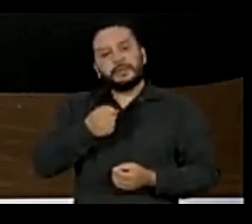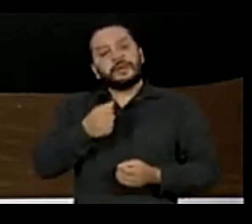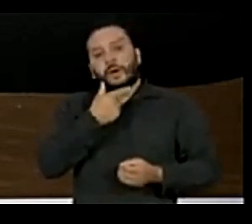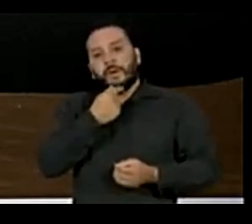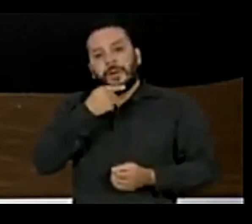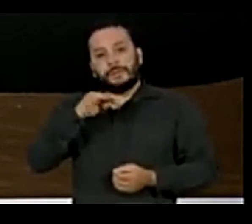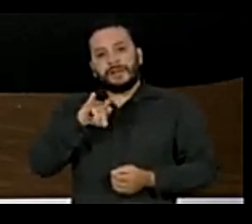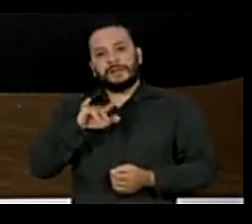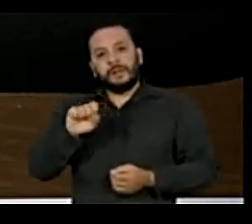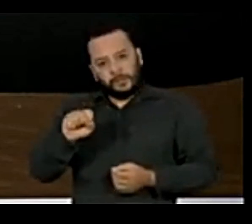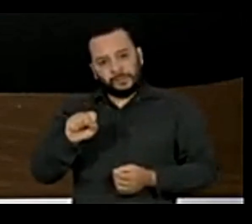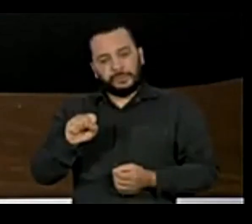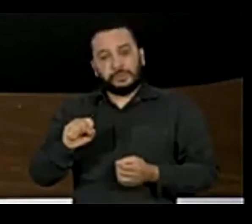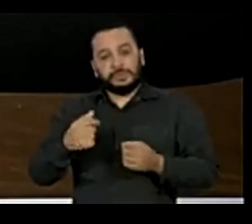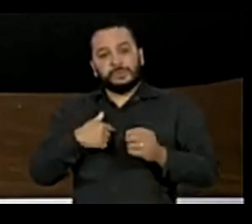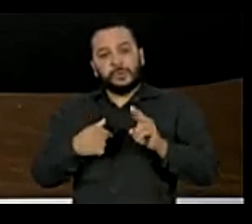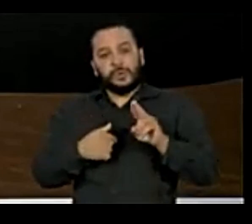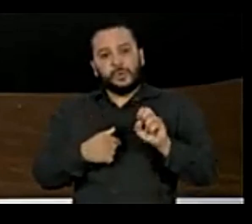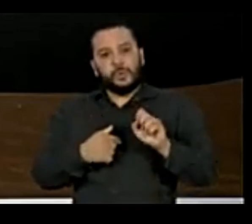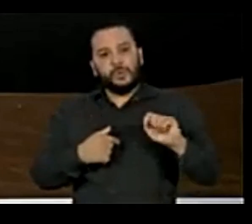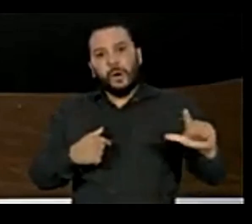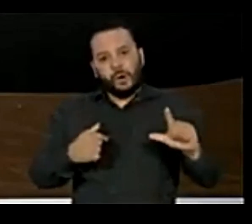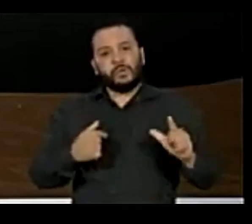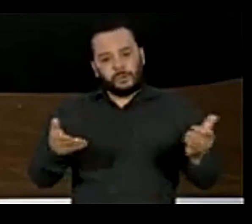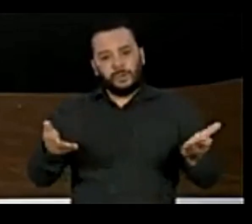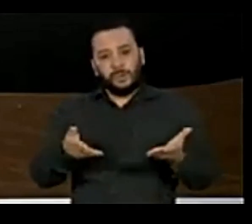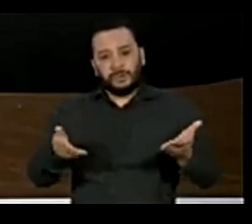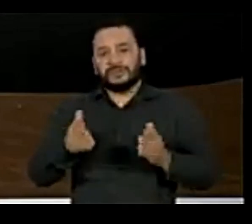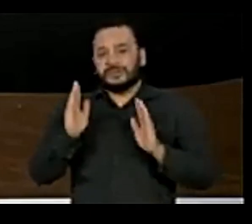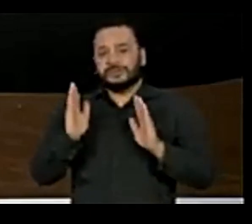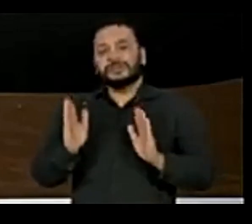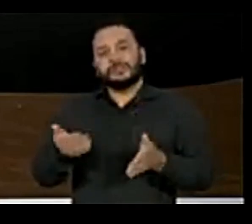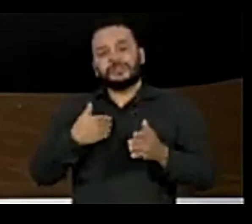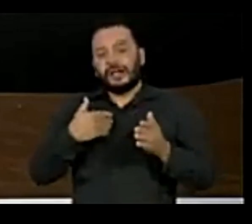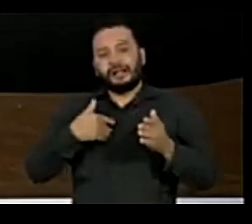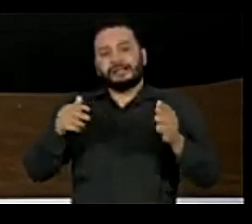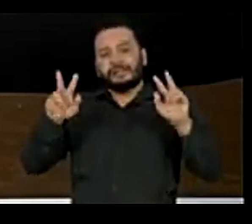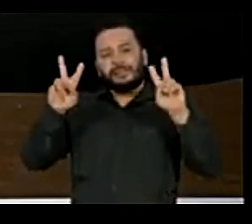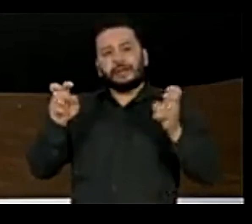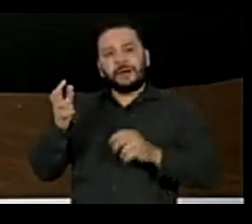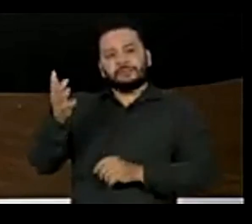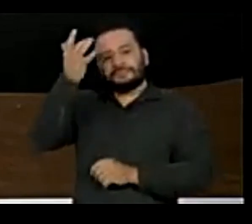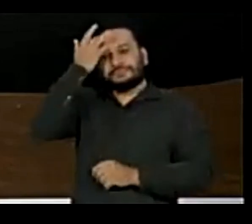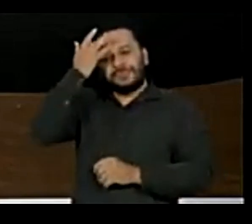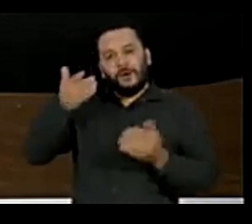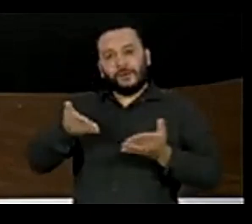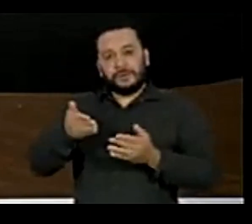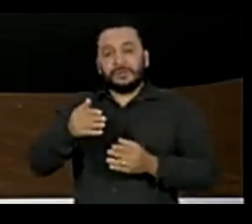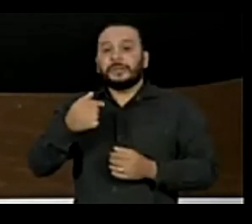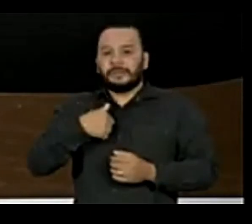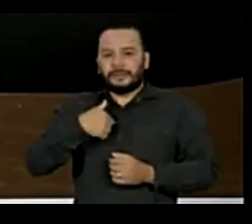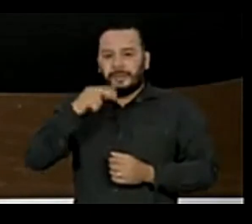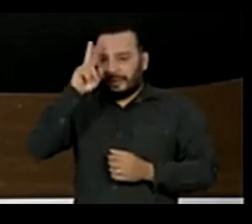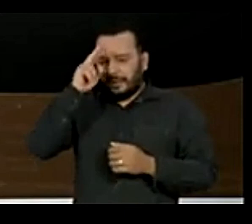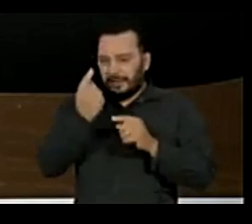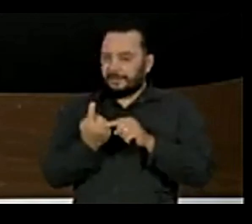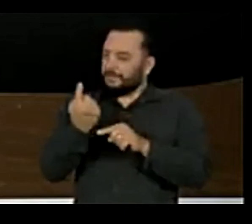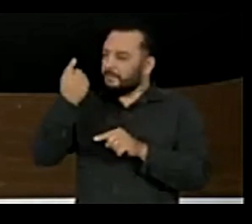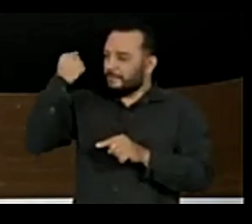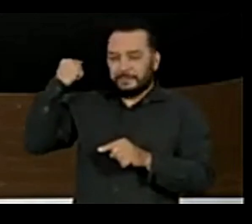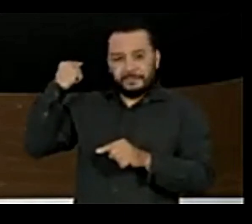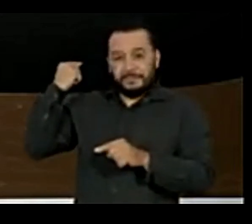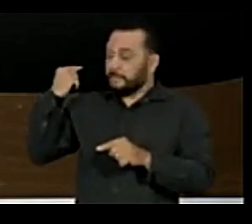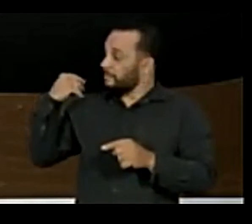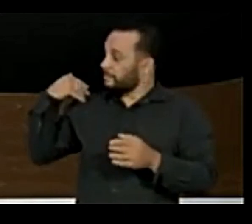classificou a nossa entrevista desta noite como histórica. Abre aspas. Você que me lê no passado, o mundo mudou,